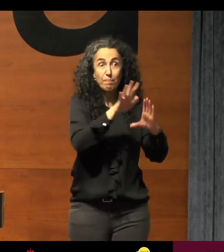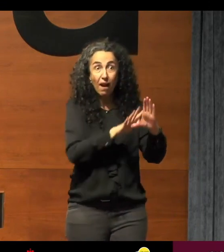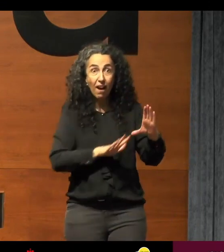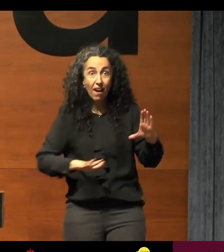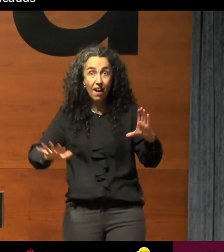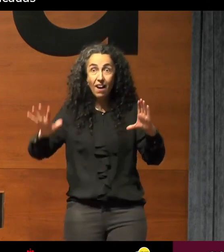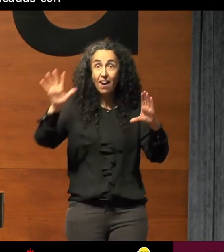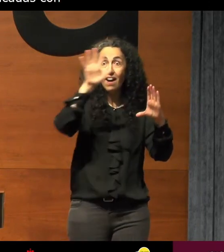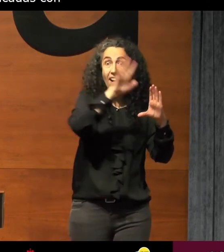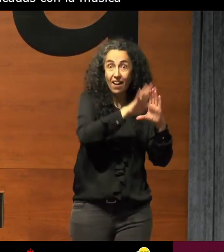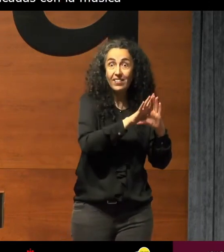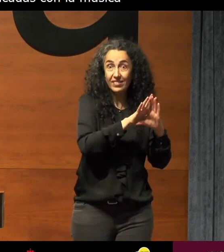música. Eso es un craso error.